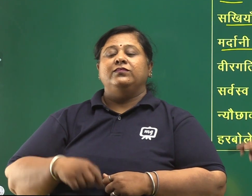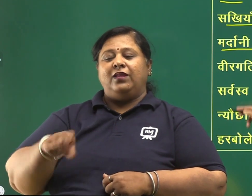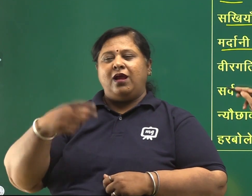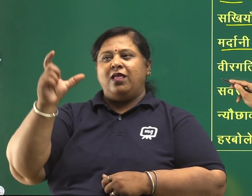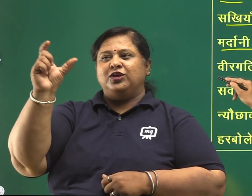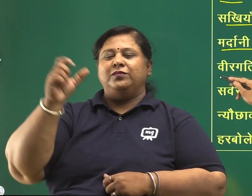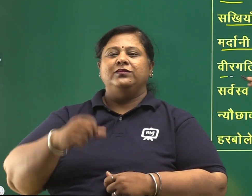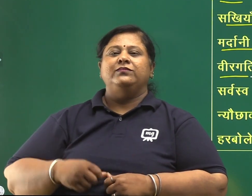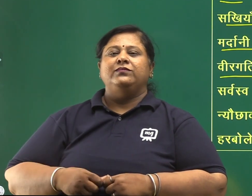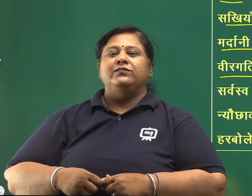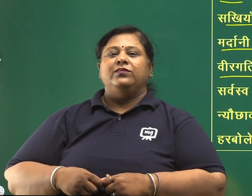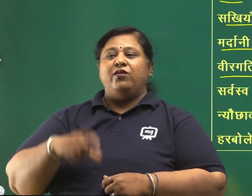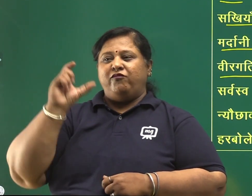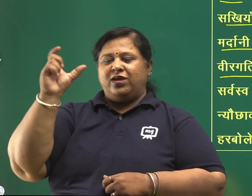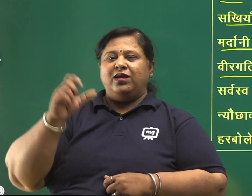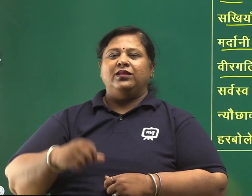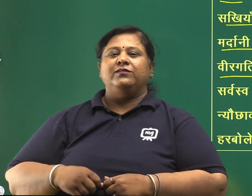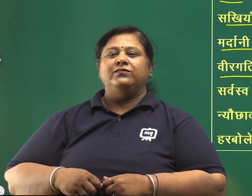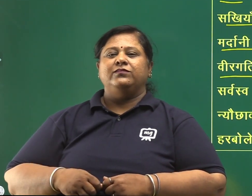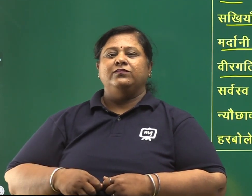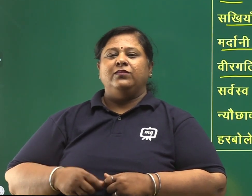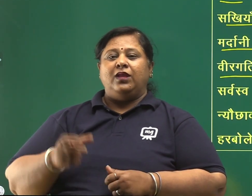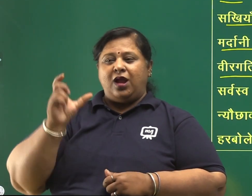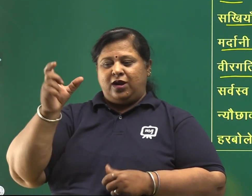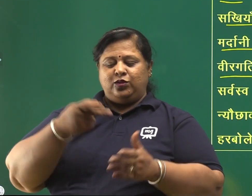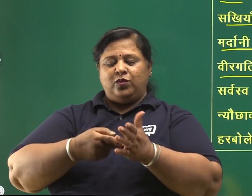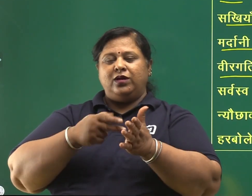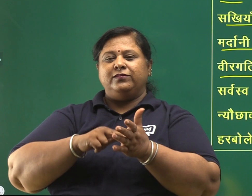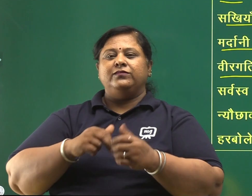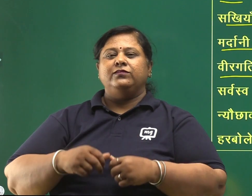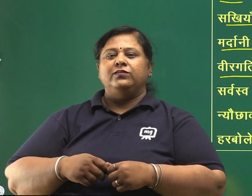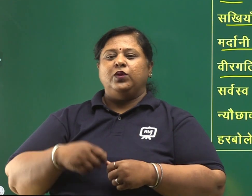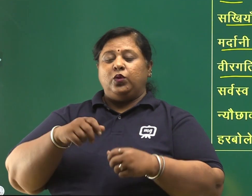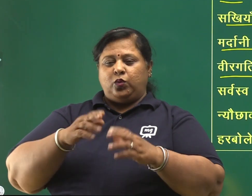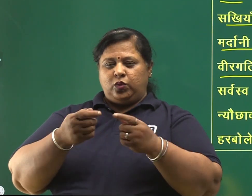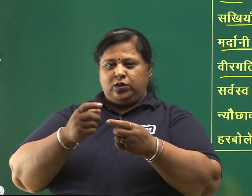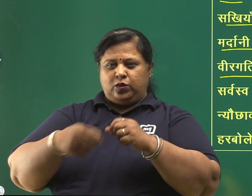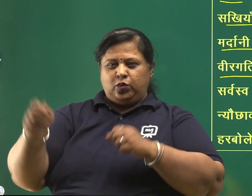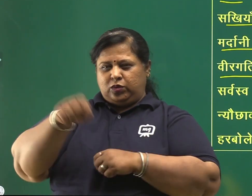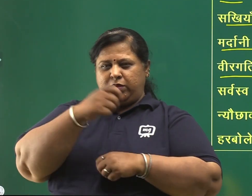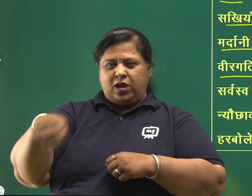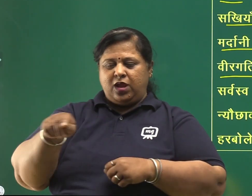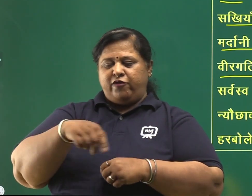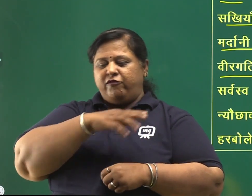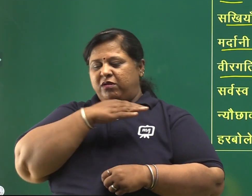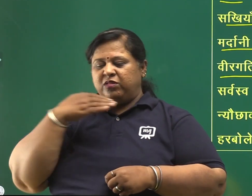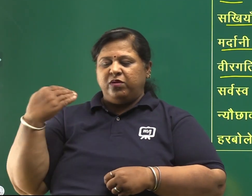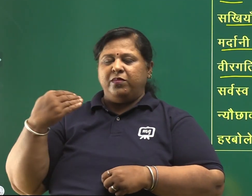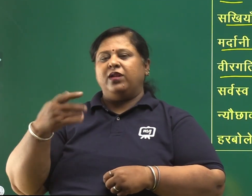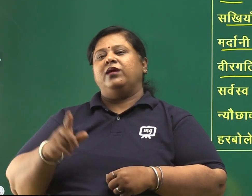अगला शब्द वीरगति, अर्थ होगा युद्ध में लड़ते हुए मरना।